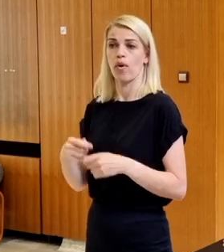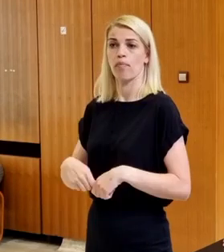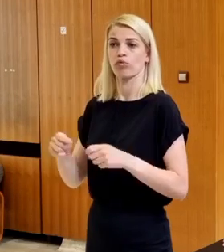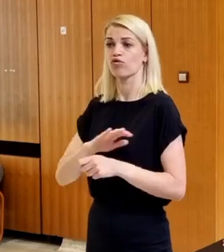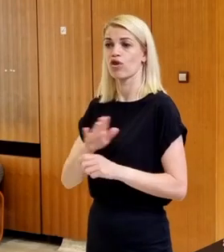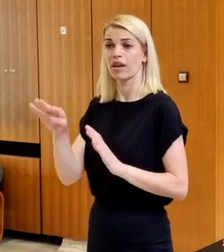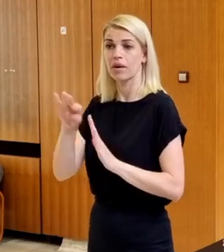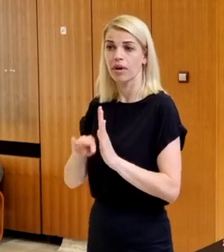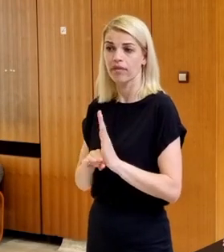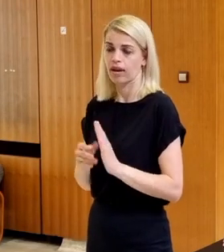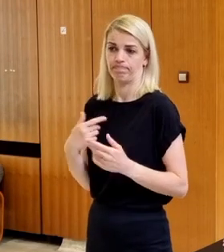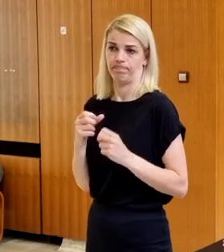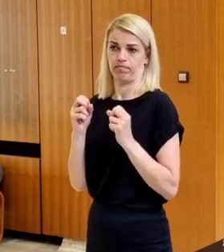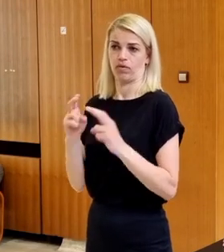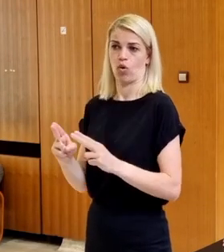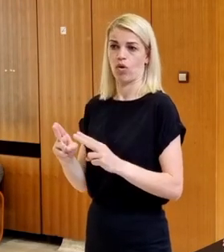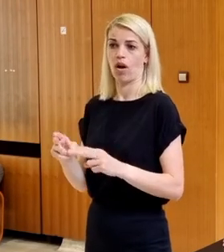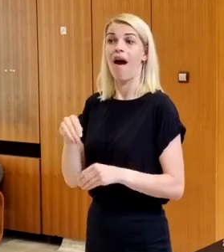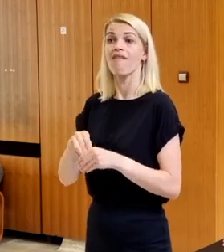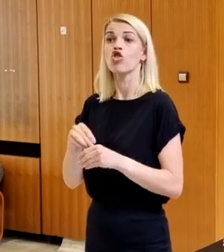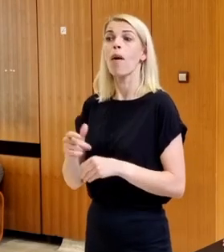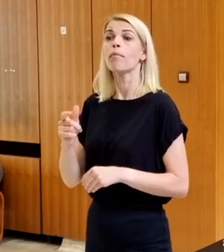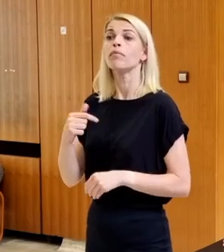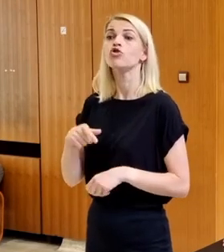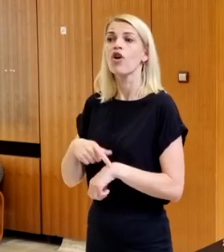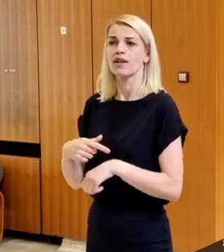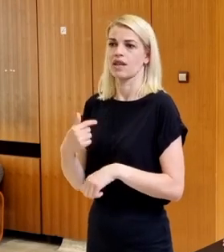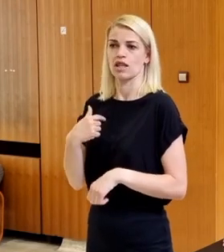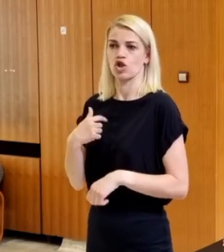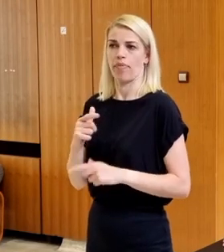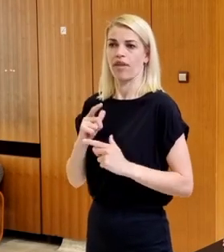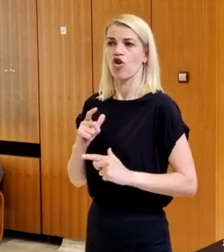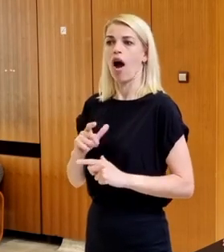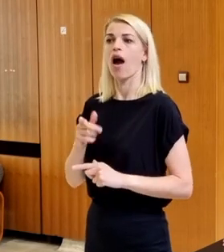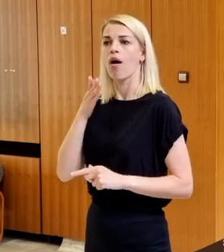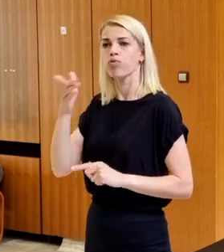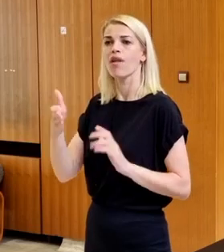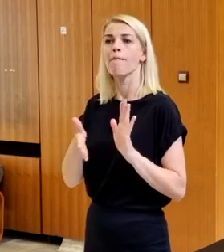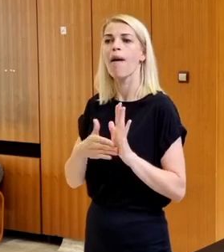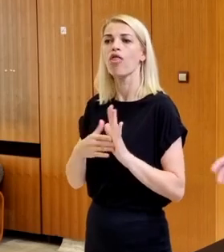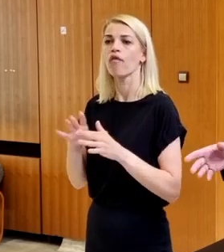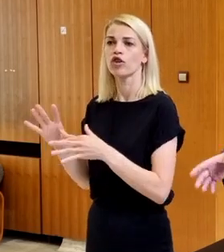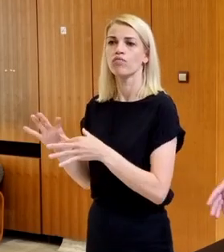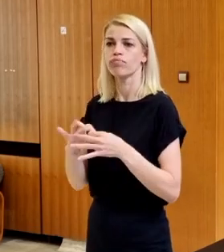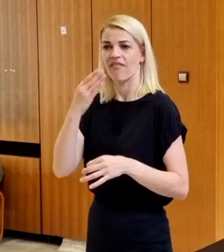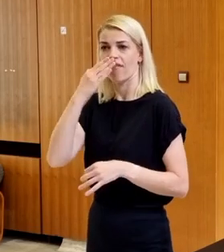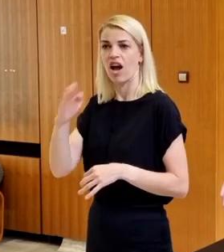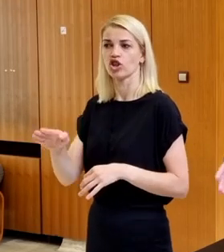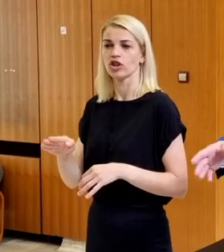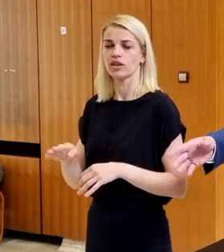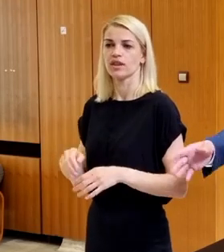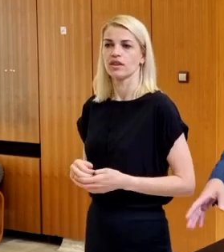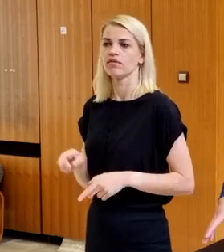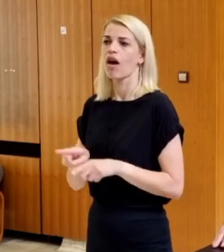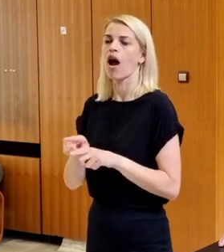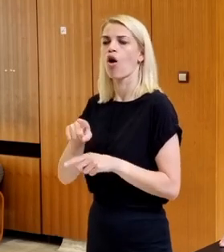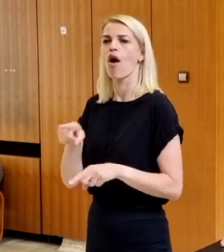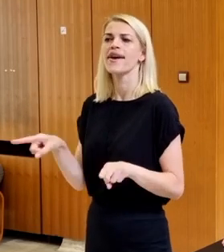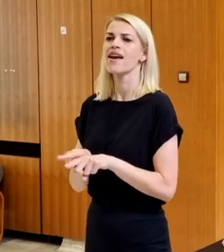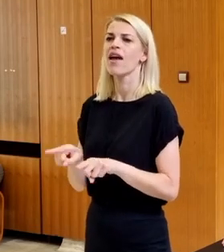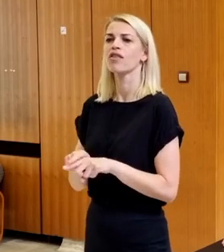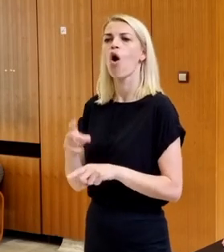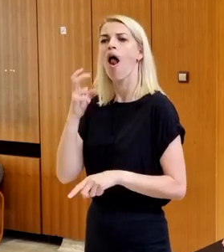všetky pravidlá. V tom čase ja som nečakal, že Igor Matovič sa spojí s fašistami a že prakticky všetko jedno, len hlavne, aby